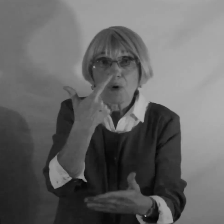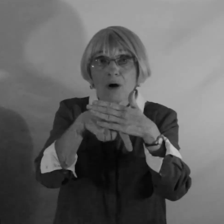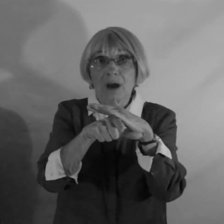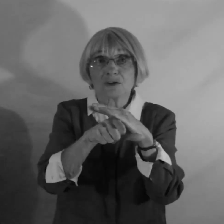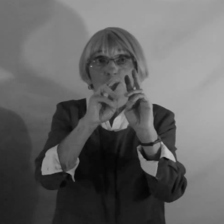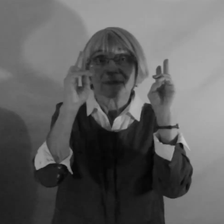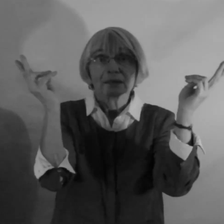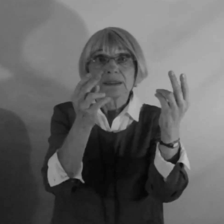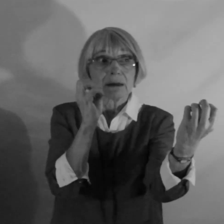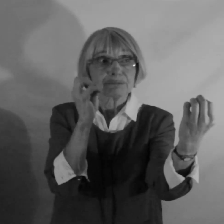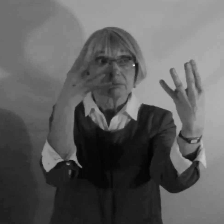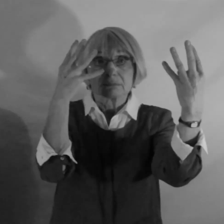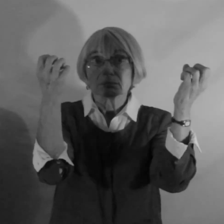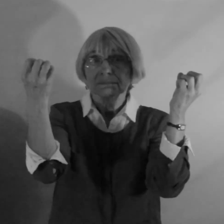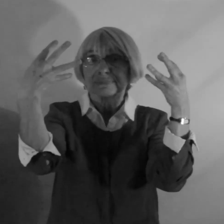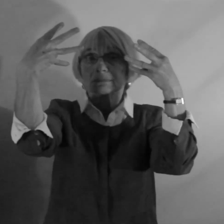artistique.